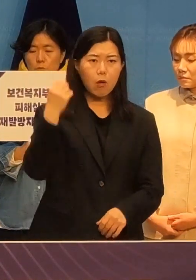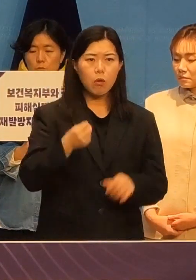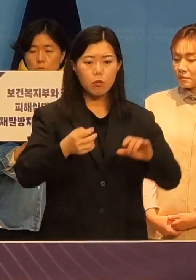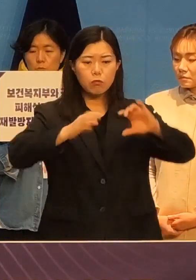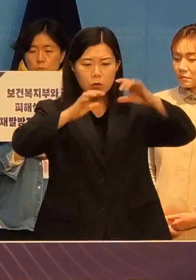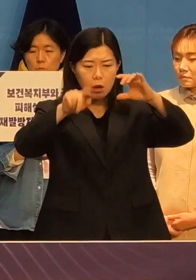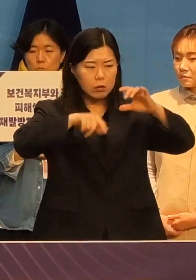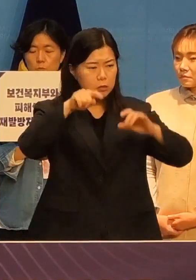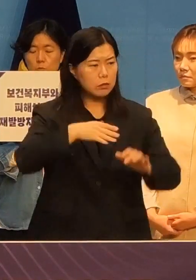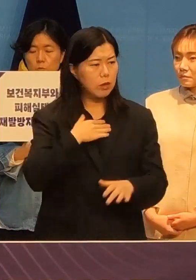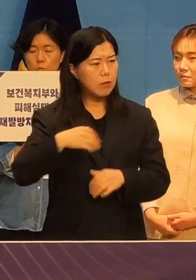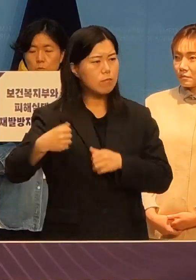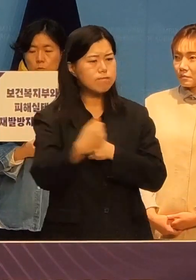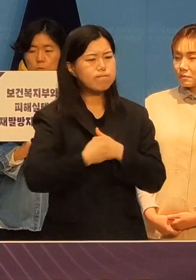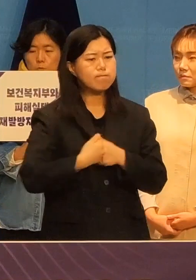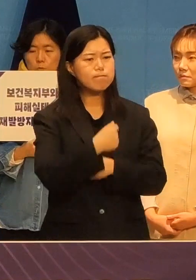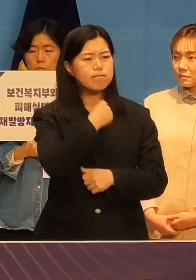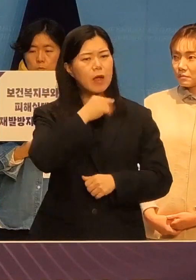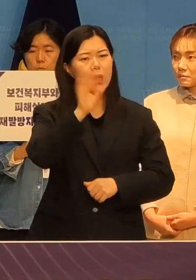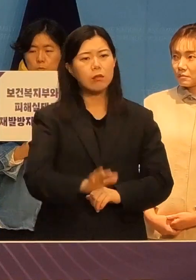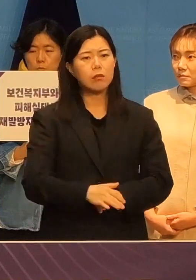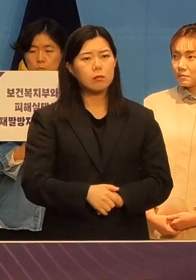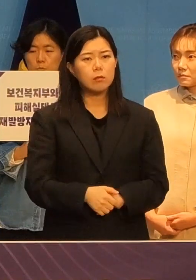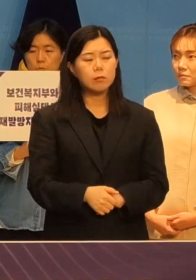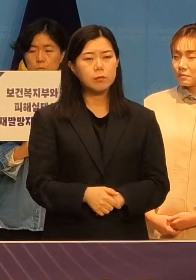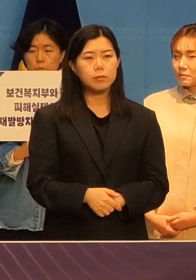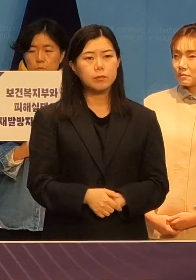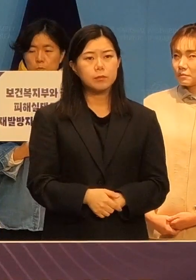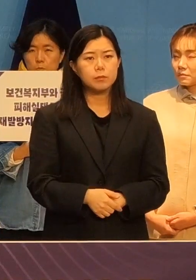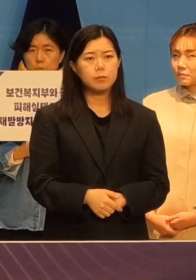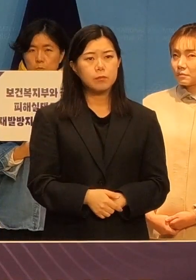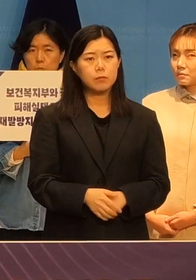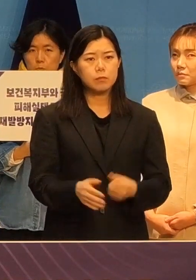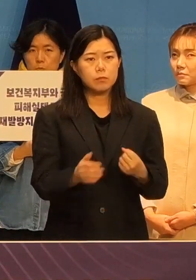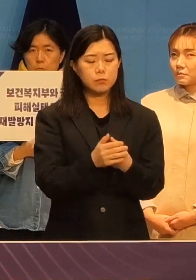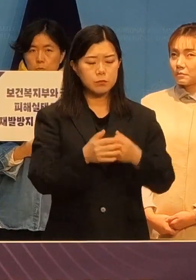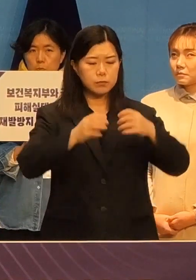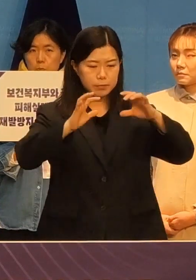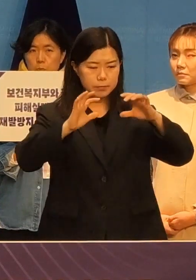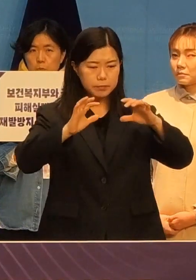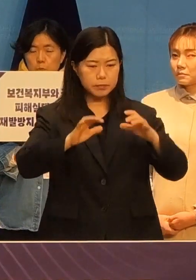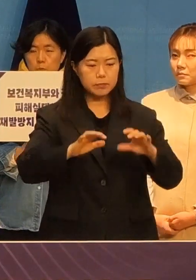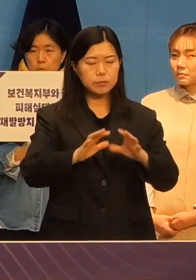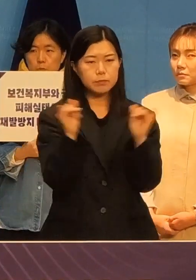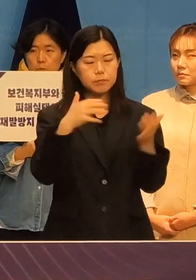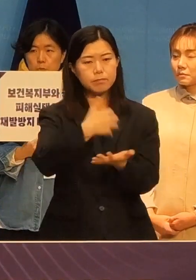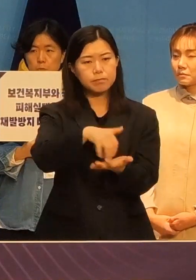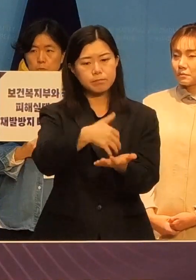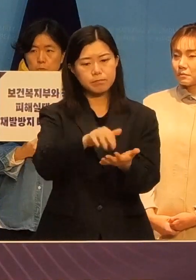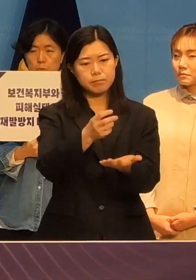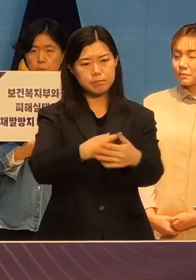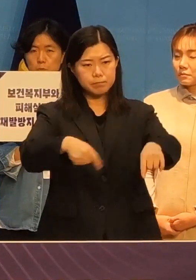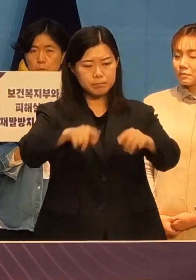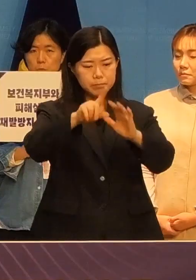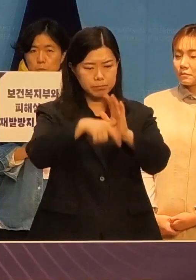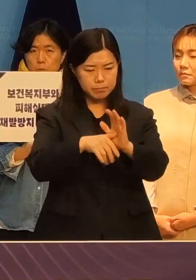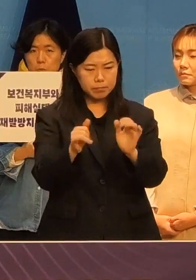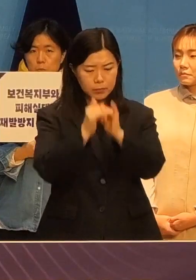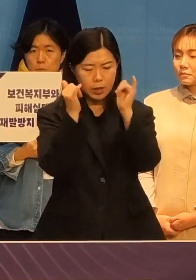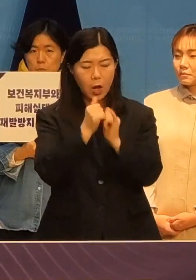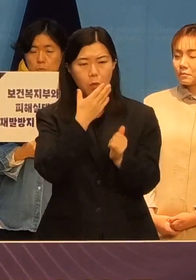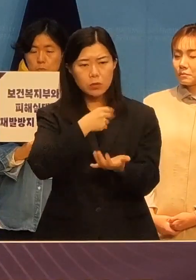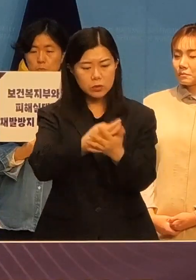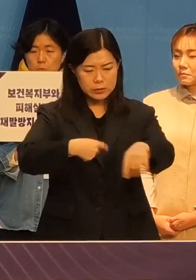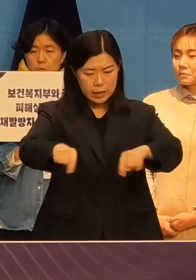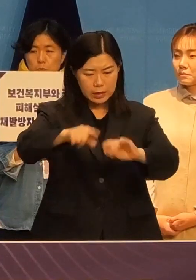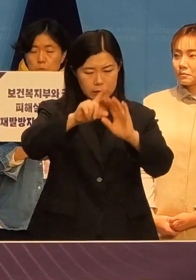국가로부터 폭력을 당하고 싶지 않습니다. 그래서 국가의 인구정책에서 사회복지정책에서